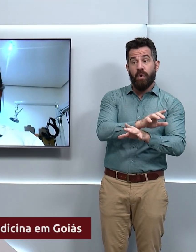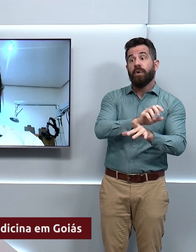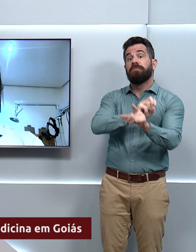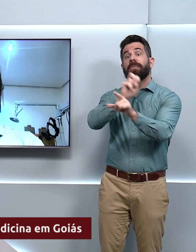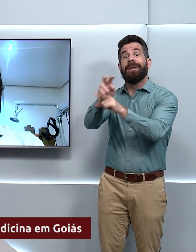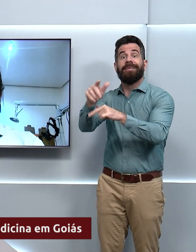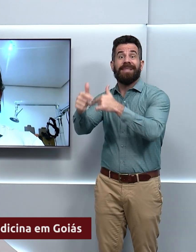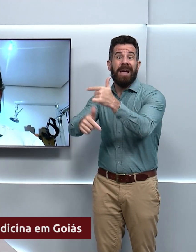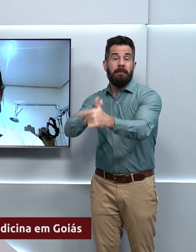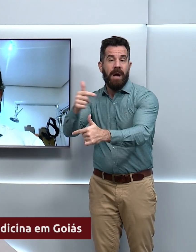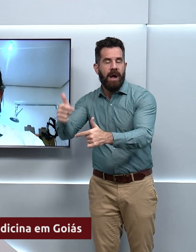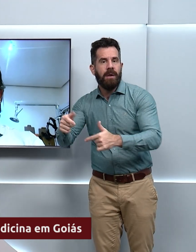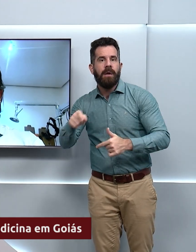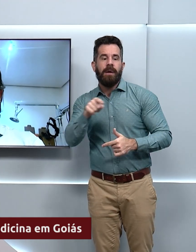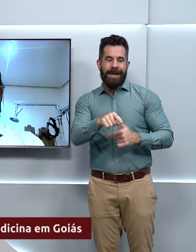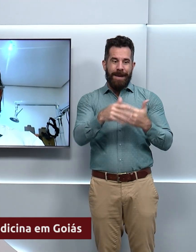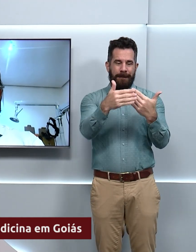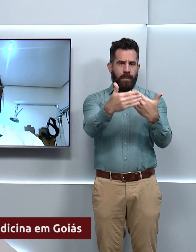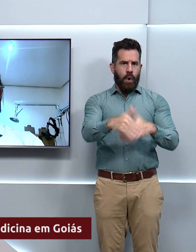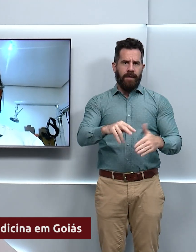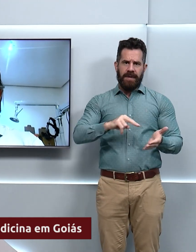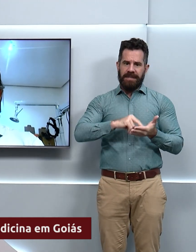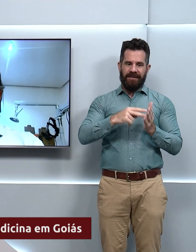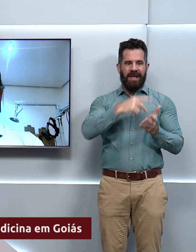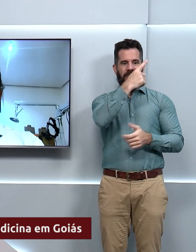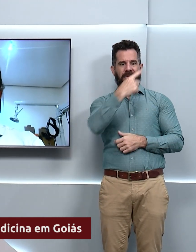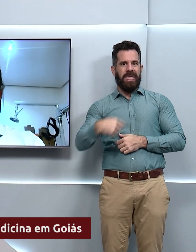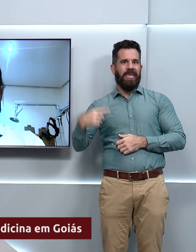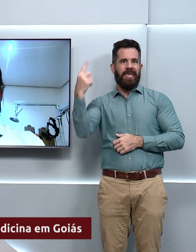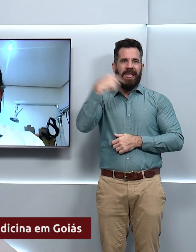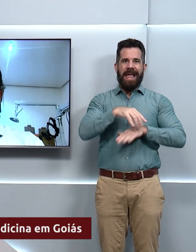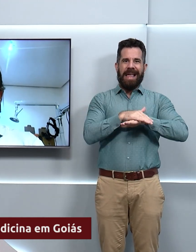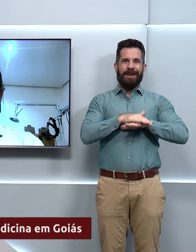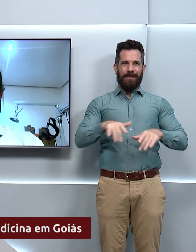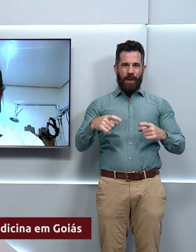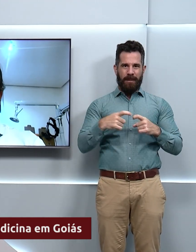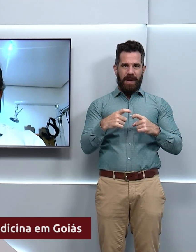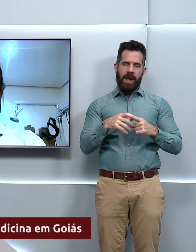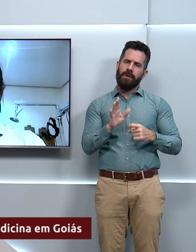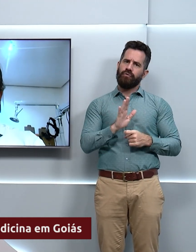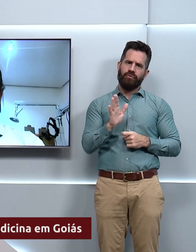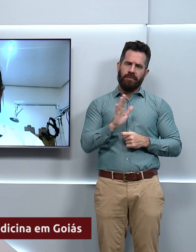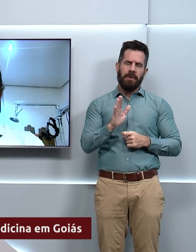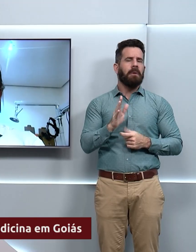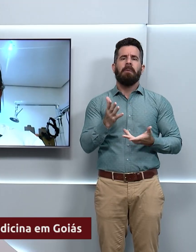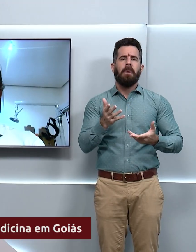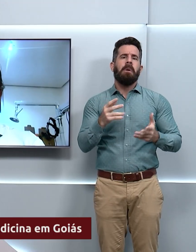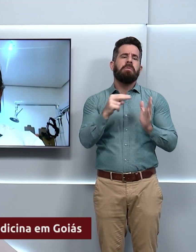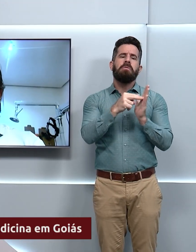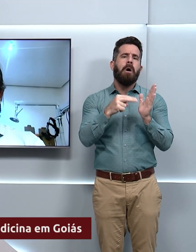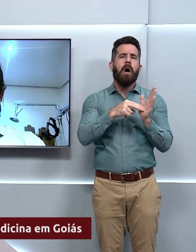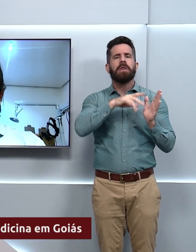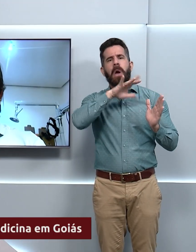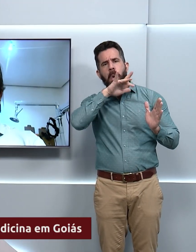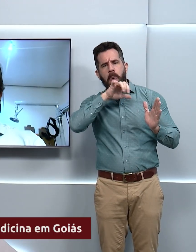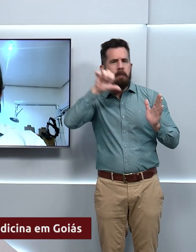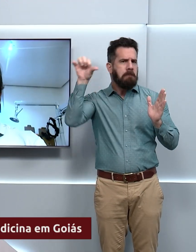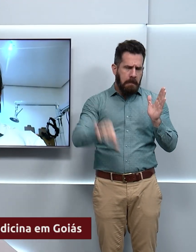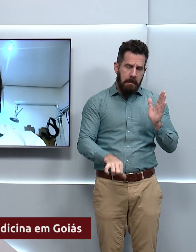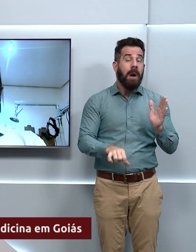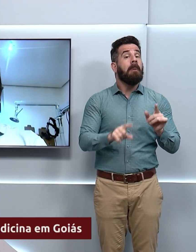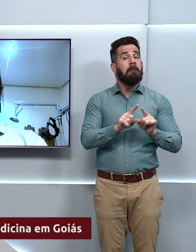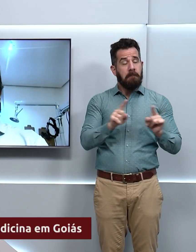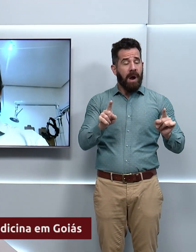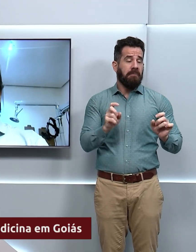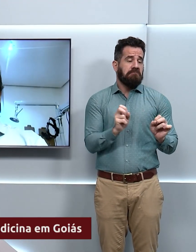do estudante, né? Ele apenas avalia o desempenho desse estudante, mas sendo ruim ou bom, ele vai para o mercado de trabalho,